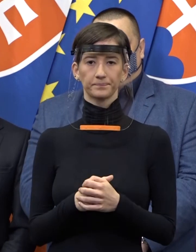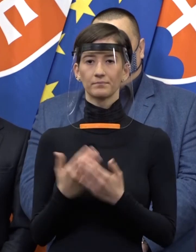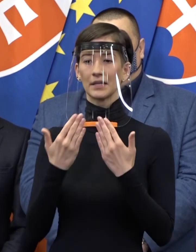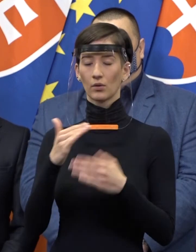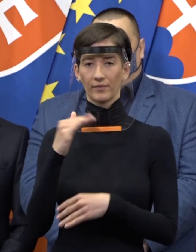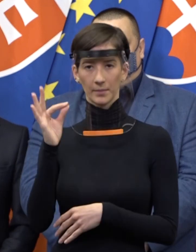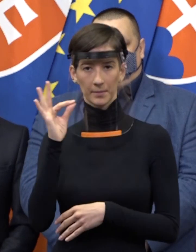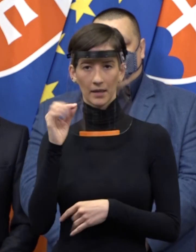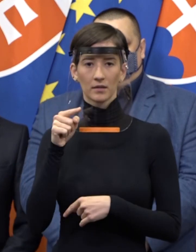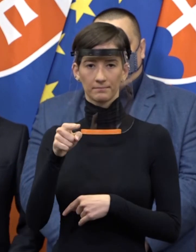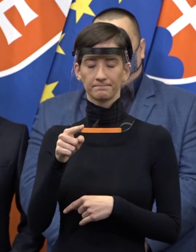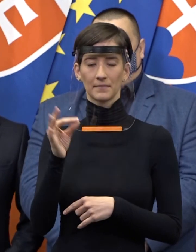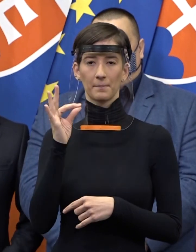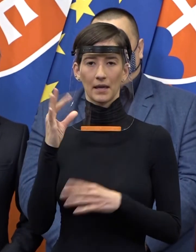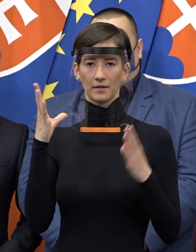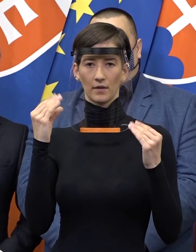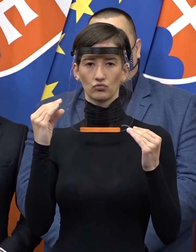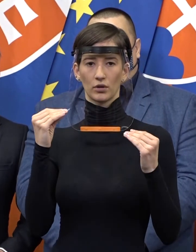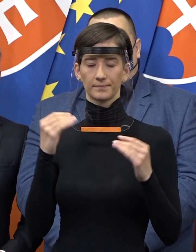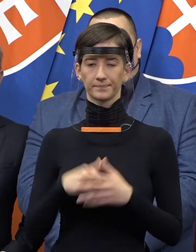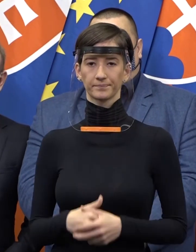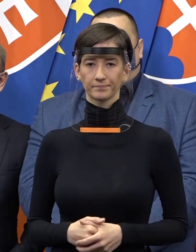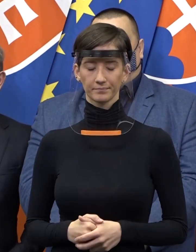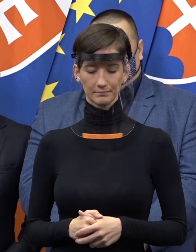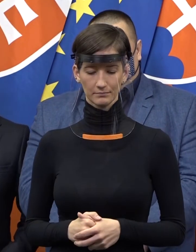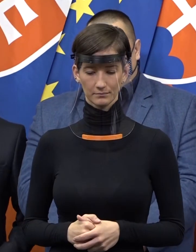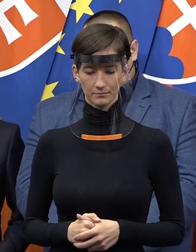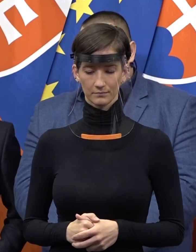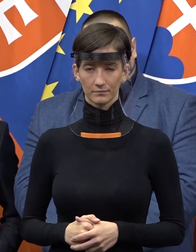pekne. Príjemný zvyšok večera. Dovidenia.